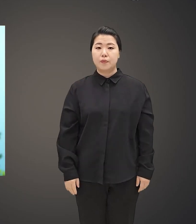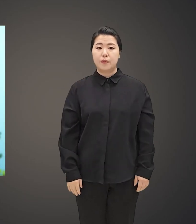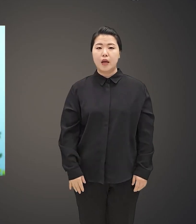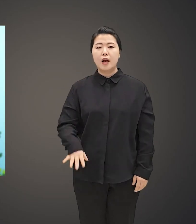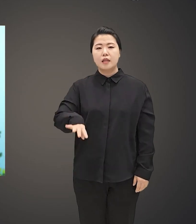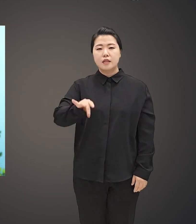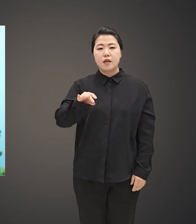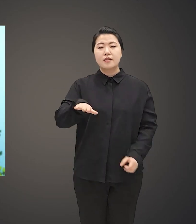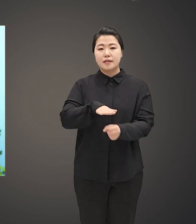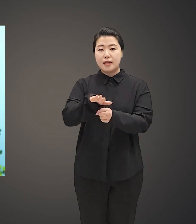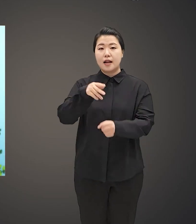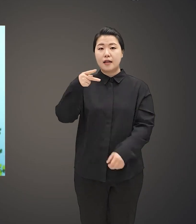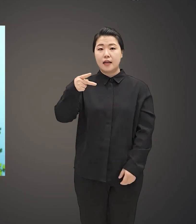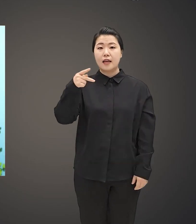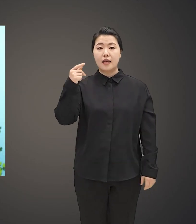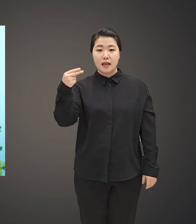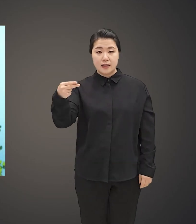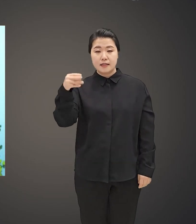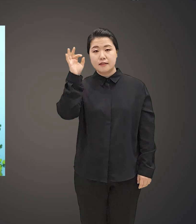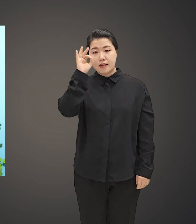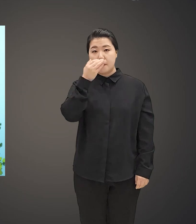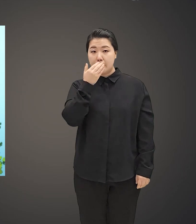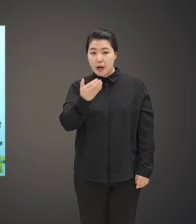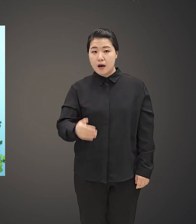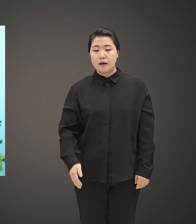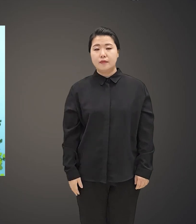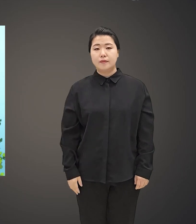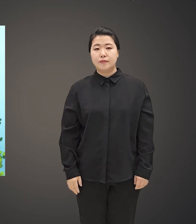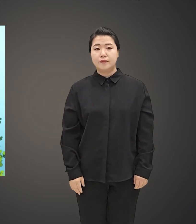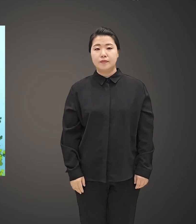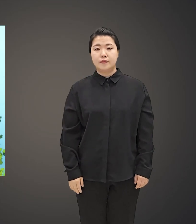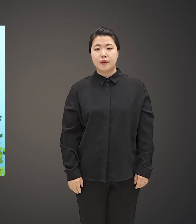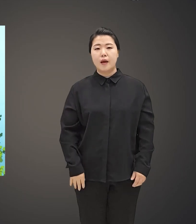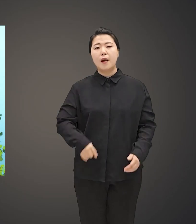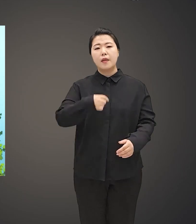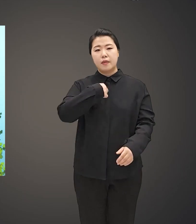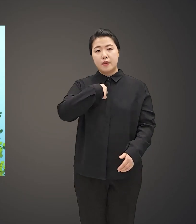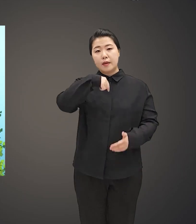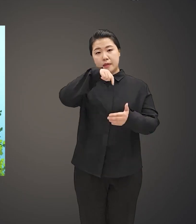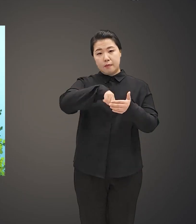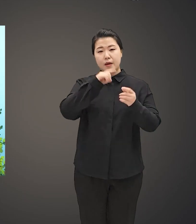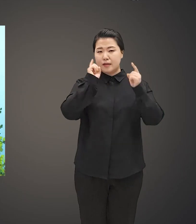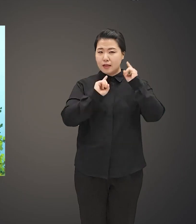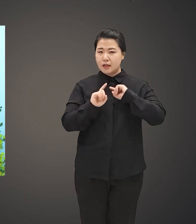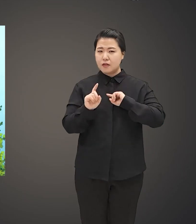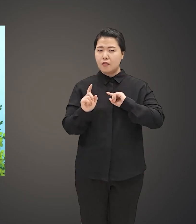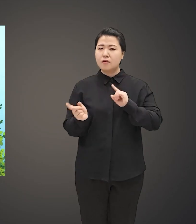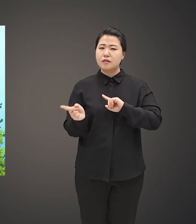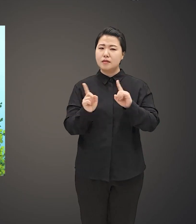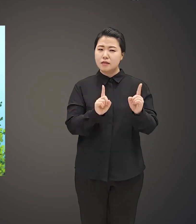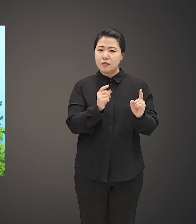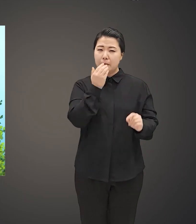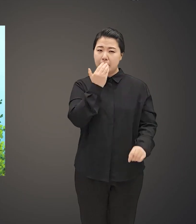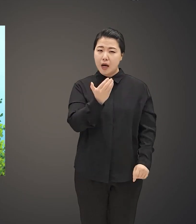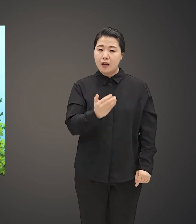선자이모의 첫사랑 KH는 찾을 수 있을까? 혜미의 내면의 상처는 치유될 수